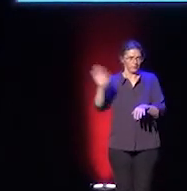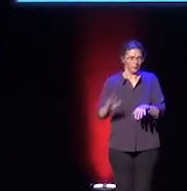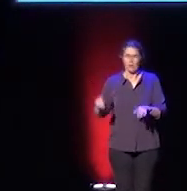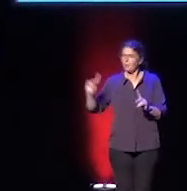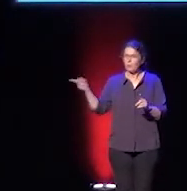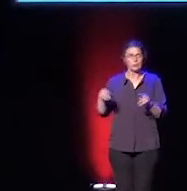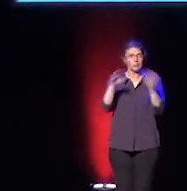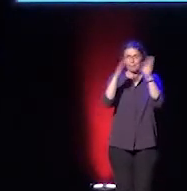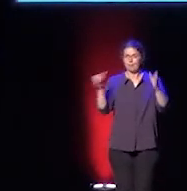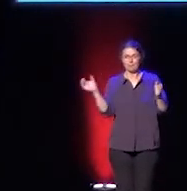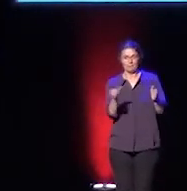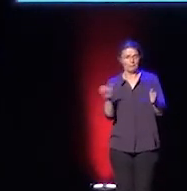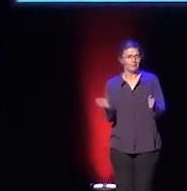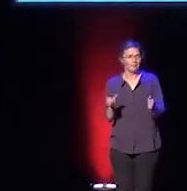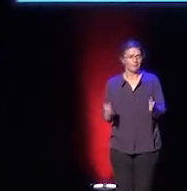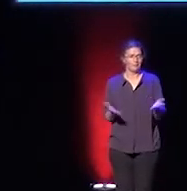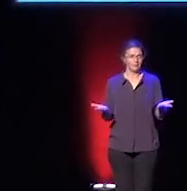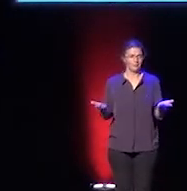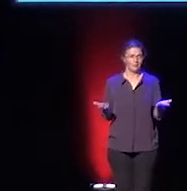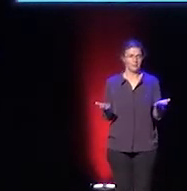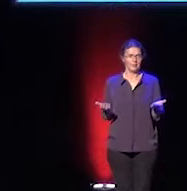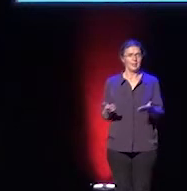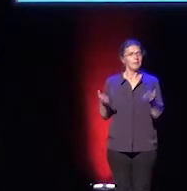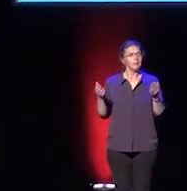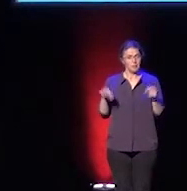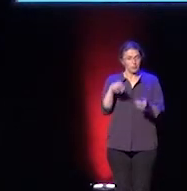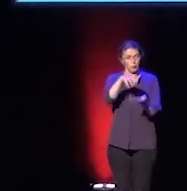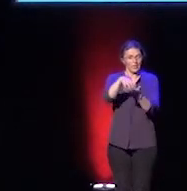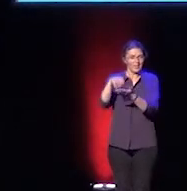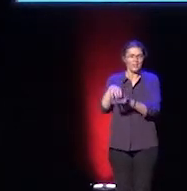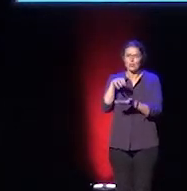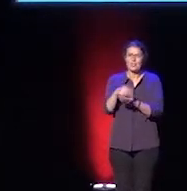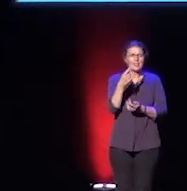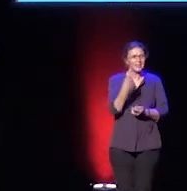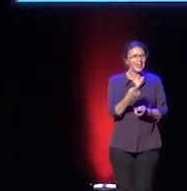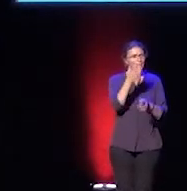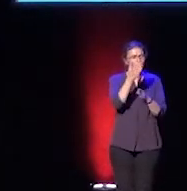werden mussten. Die untergebracht werden mussten in Städten, die selbst